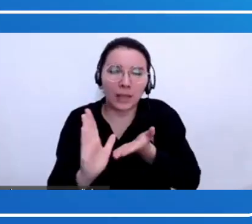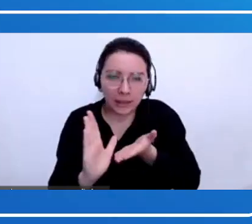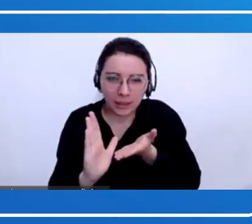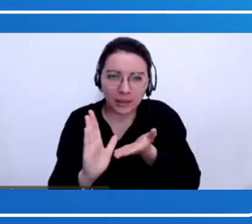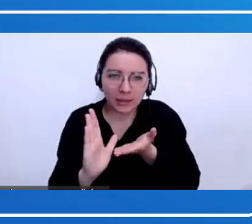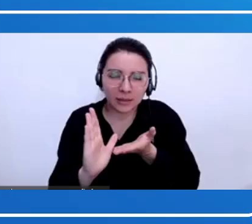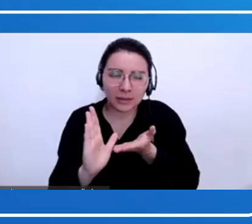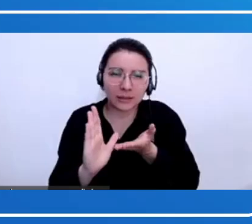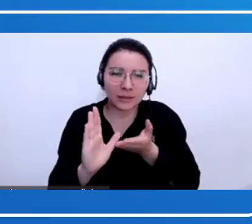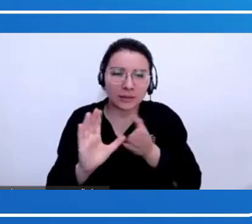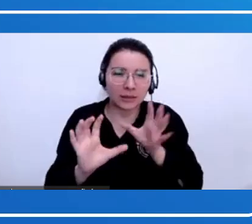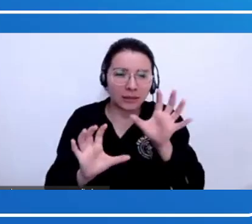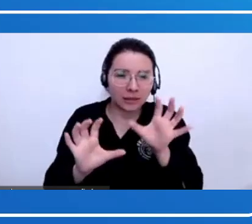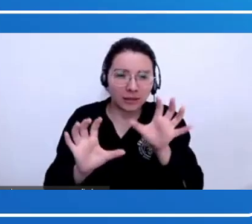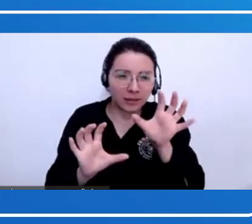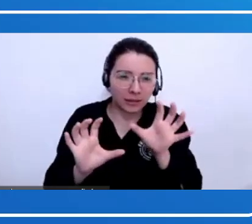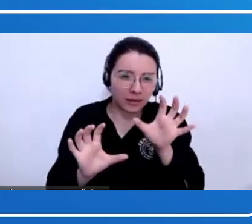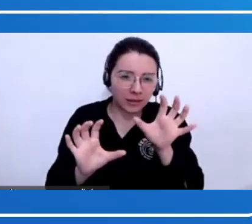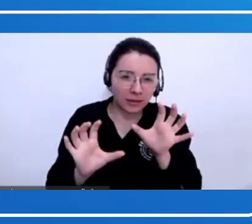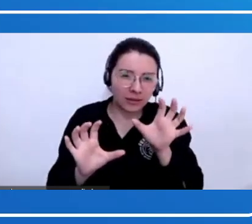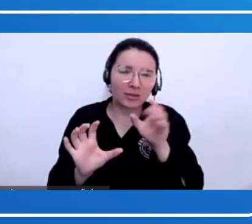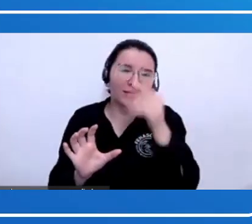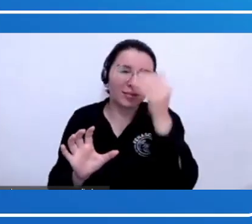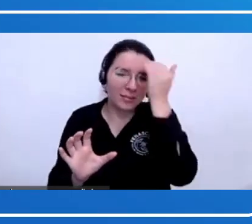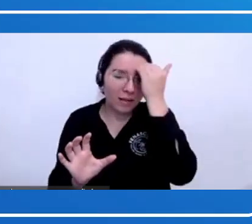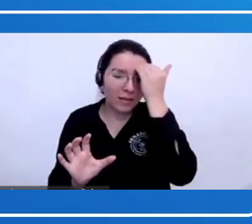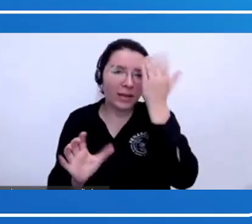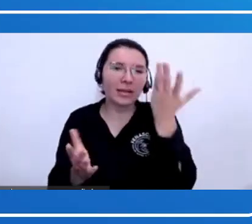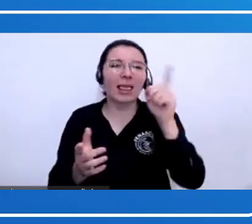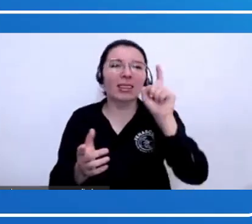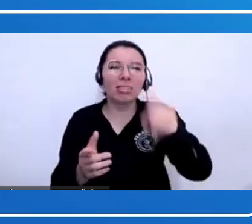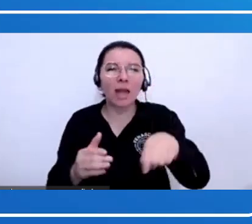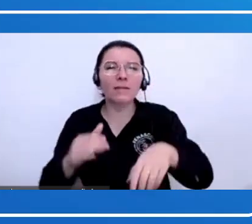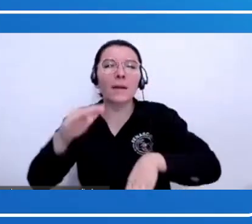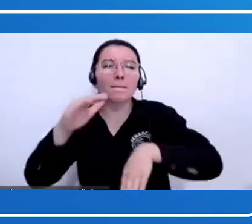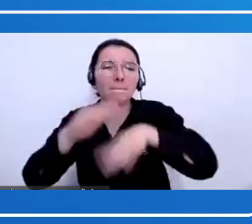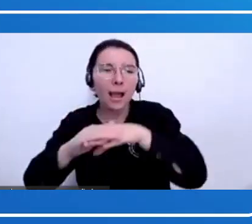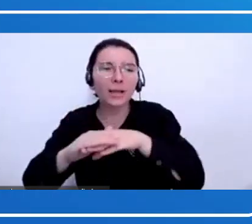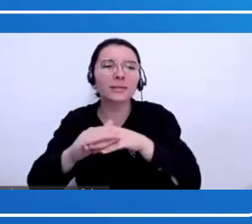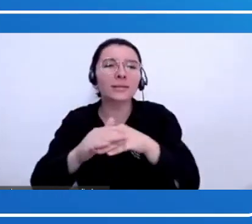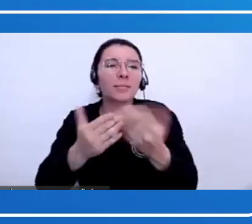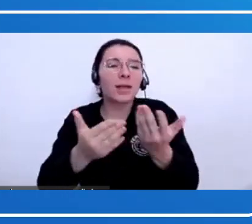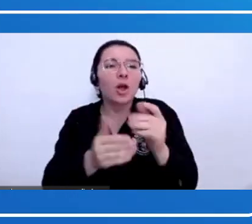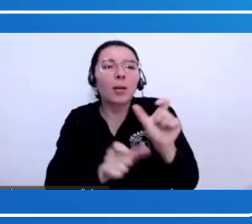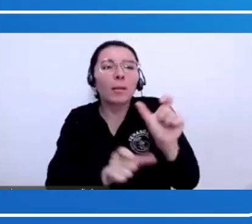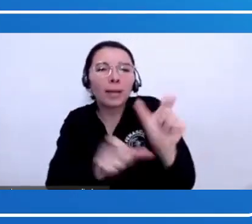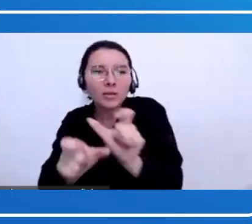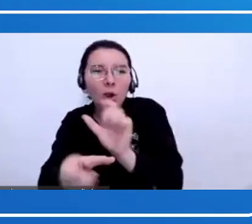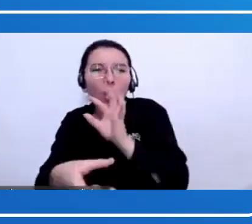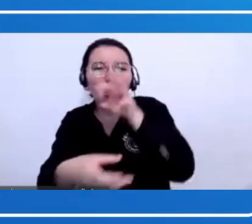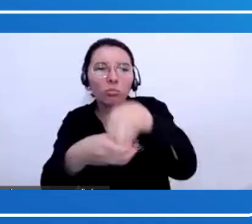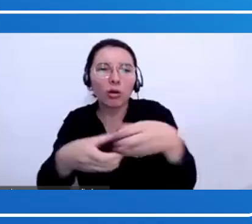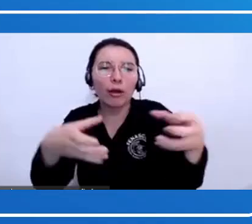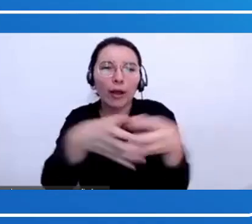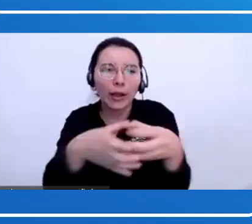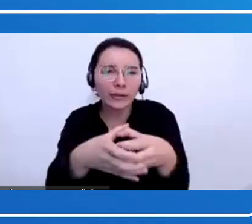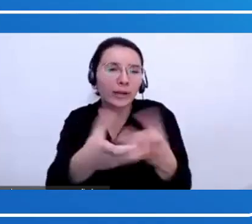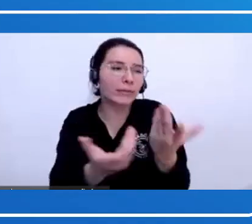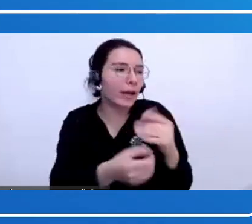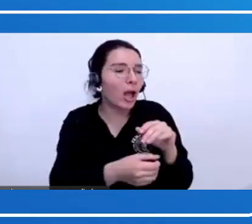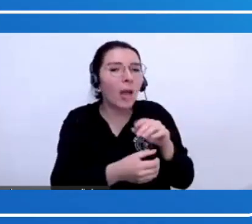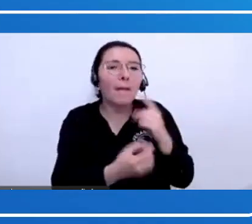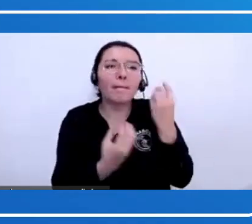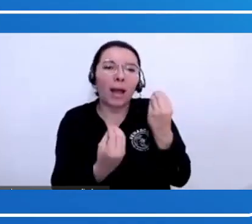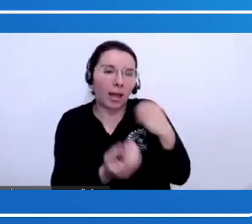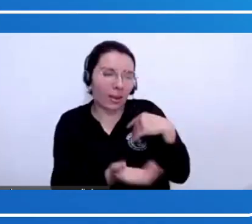el cierto número de personas, tanto a nivel local, a nivel distrito. Sabemos también